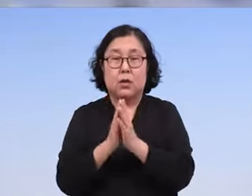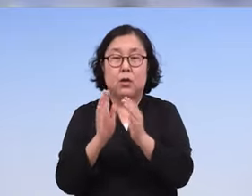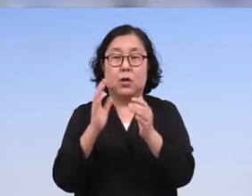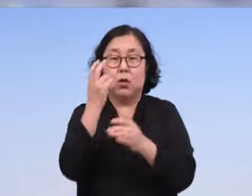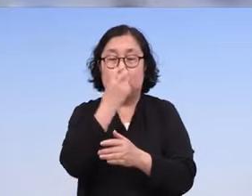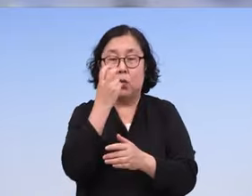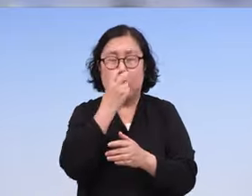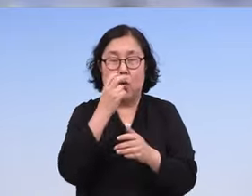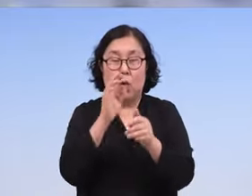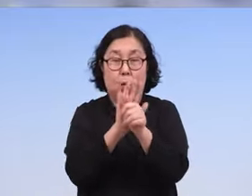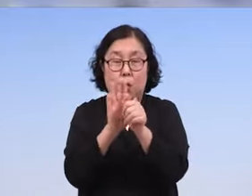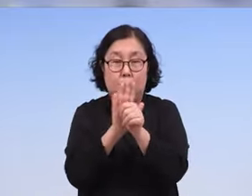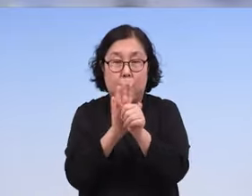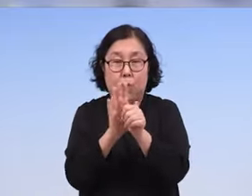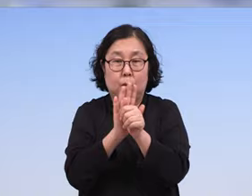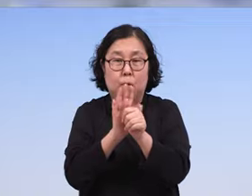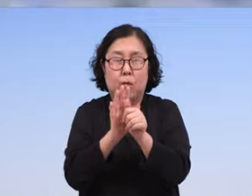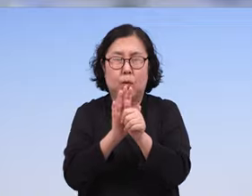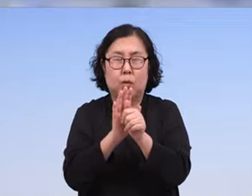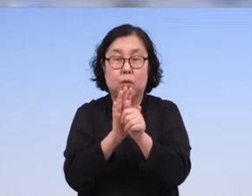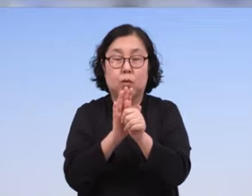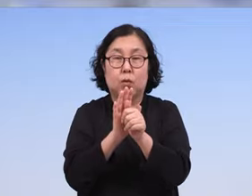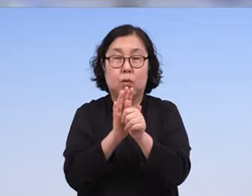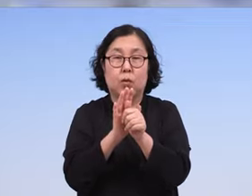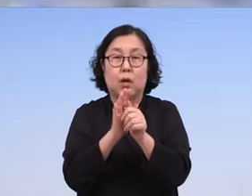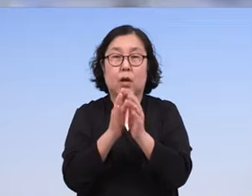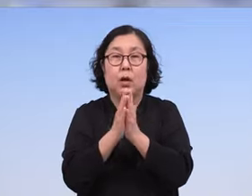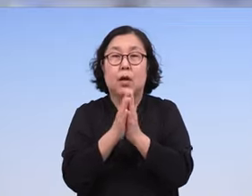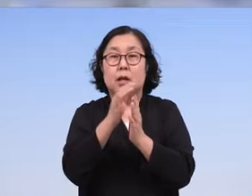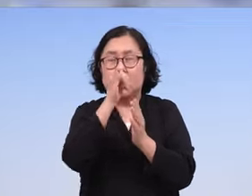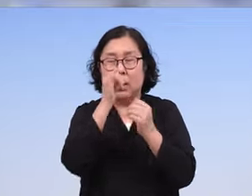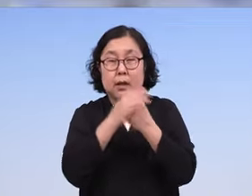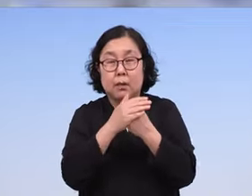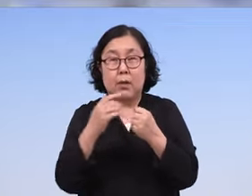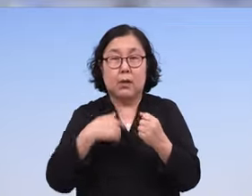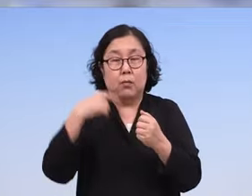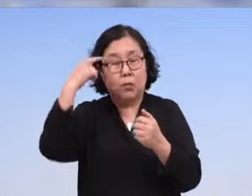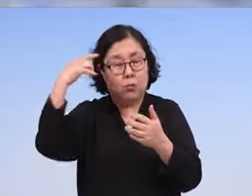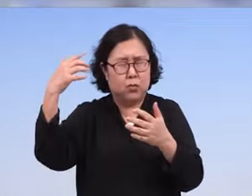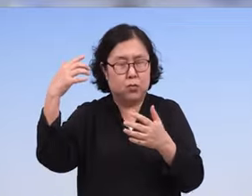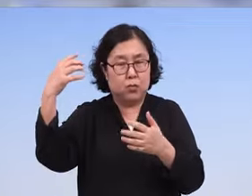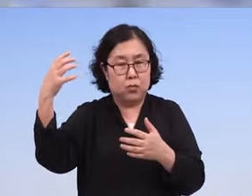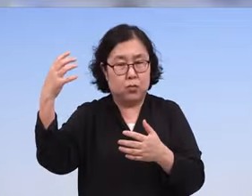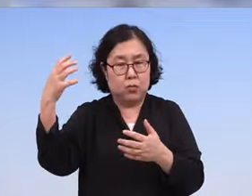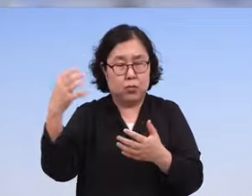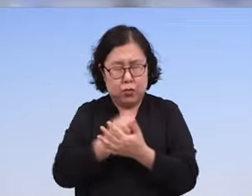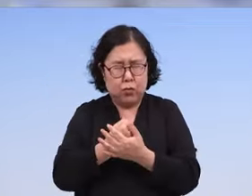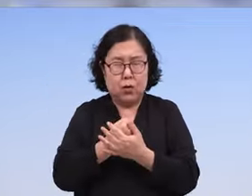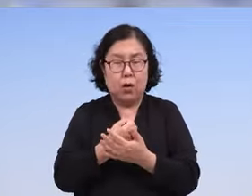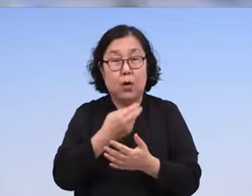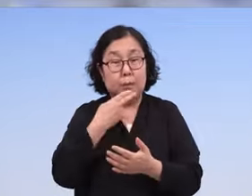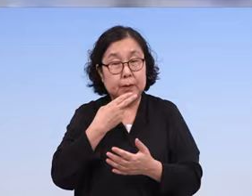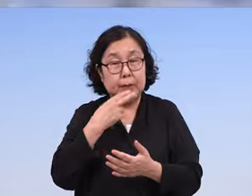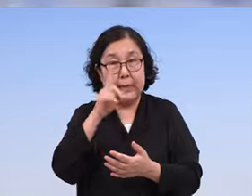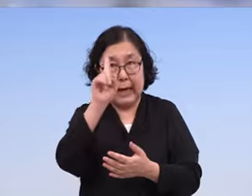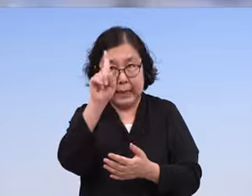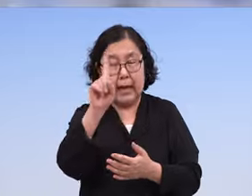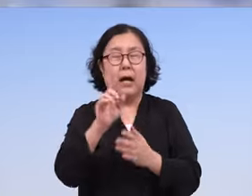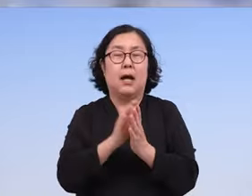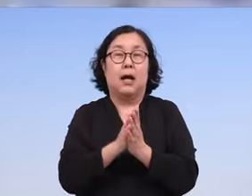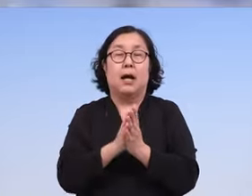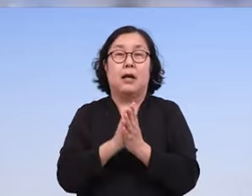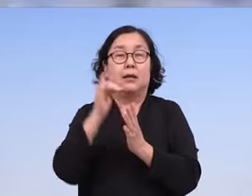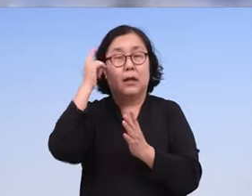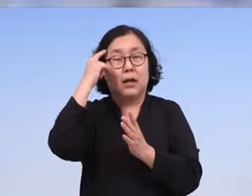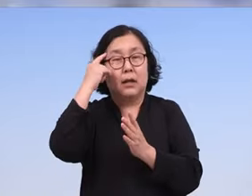섬기고 기도하는 또 그 소식을 늘 듣던 저다가 보니까 이 소식이 막 너무나 충격적으로 전해지지를 않고 딱